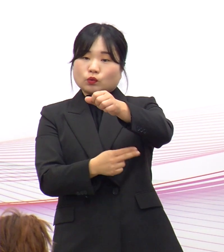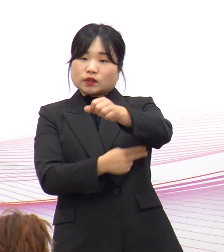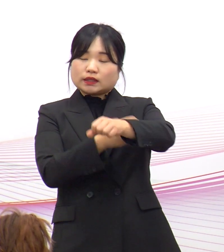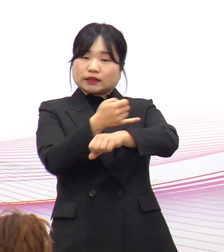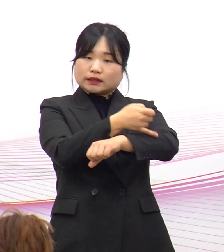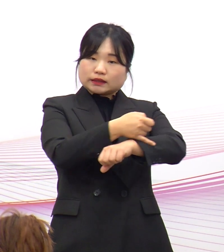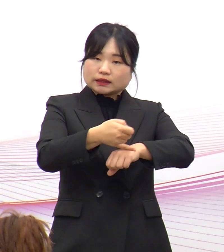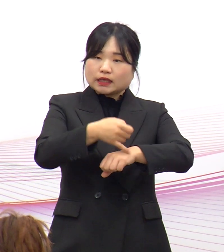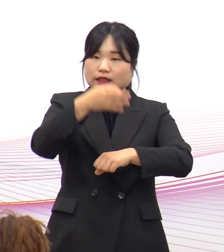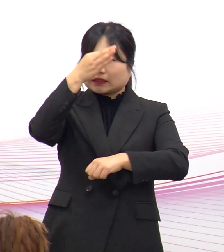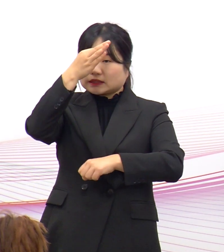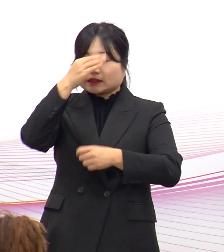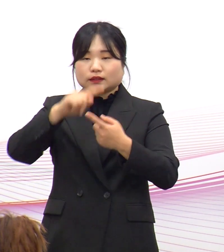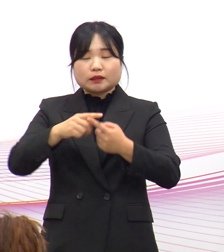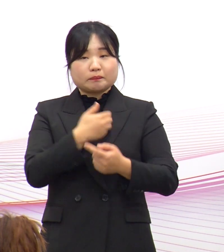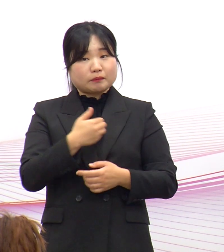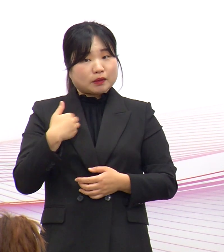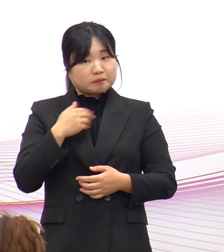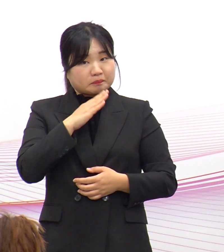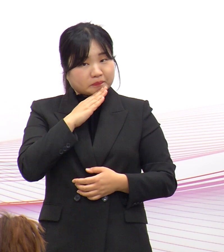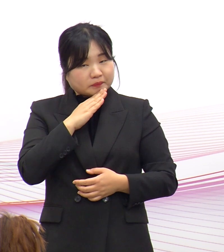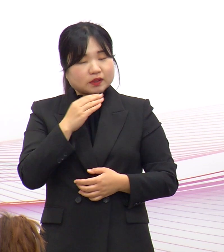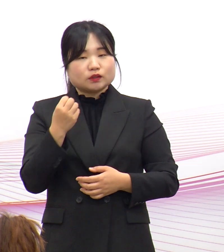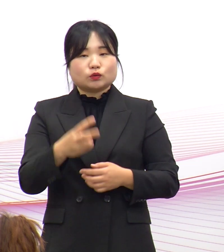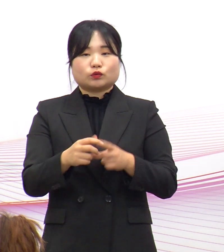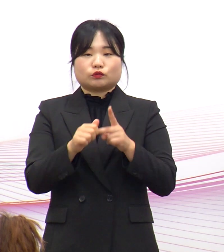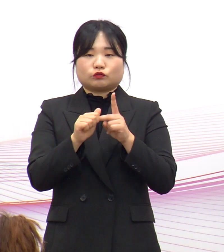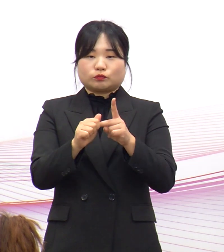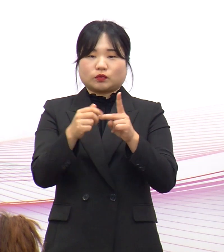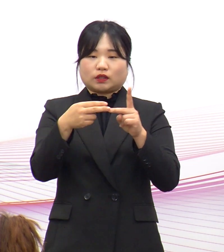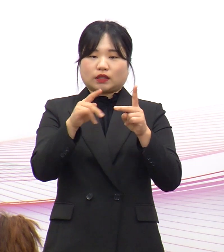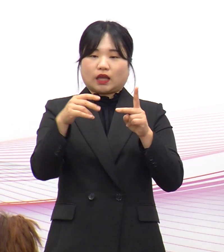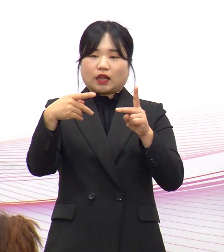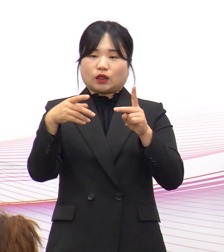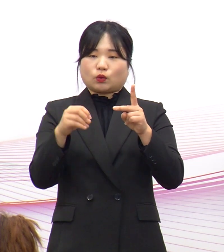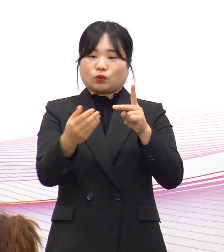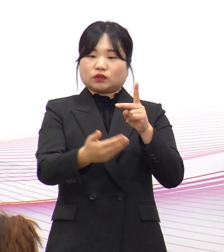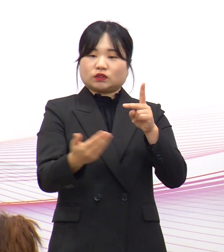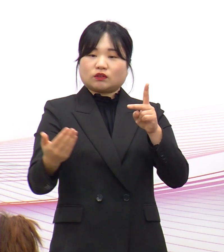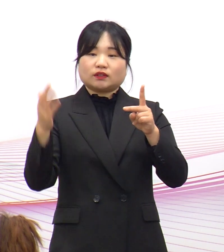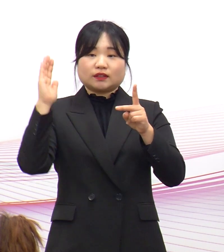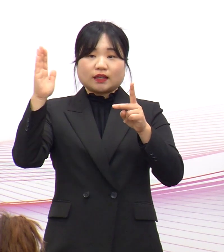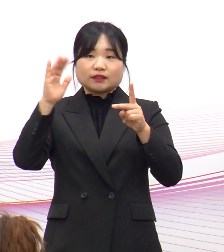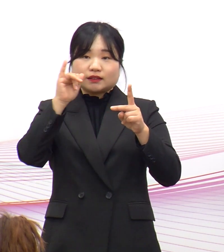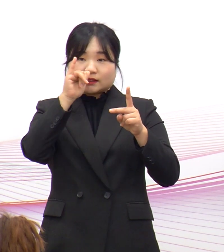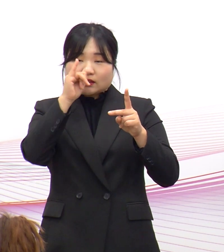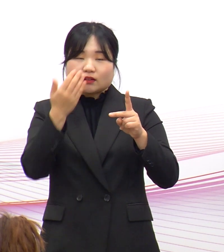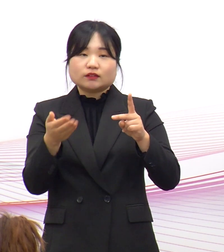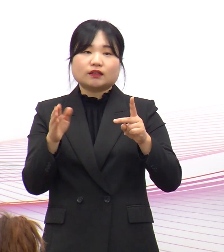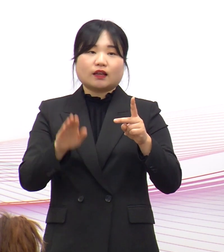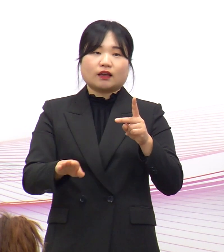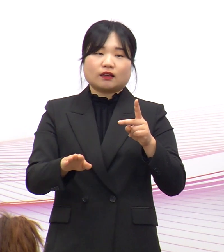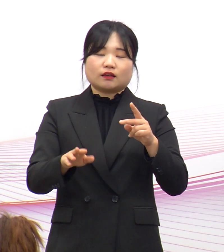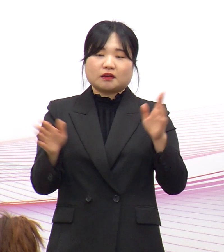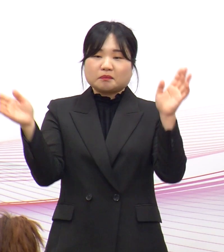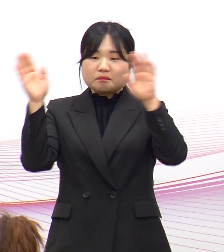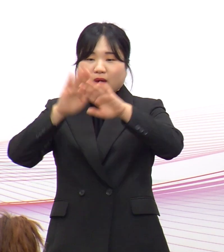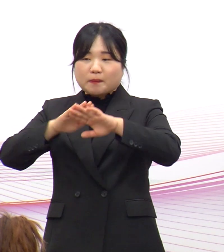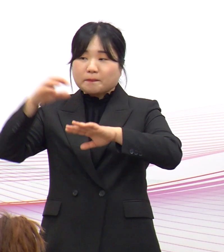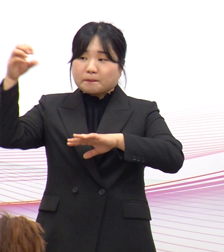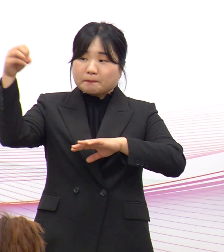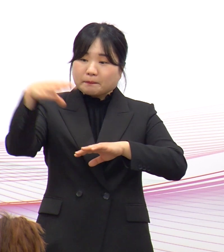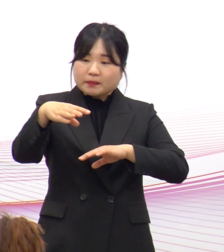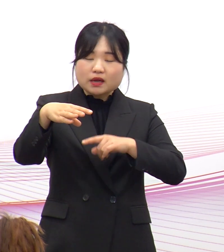좀 만족하시는지, 그리고 두 번째로 뭐 대동천에 대한 말씀도 해주셨는데 지난해도 이제 야간 경관 등이